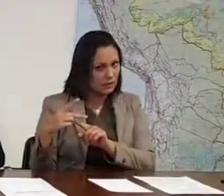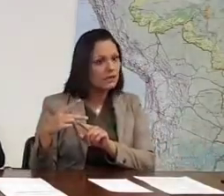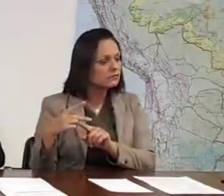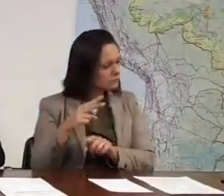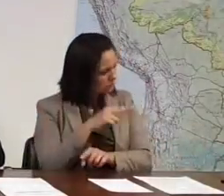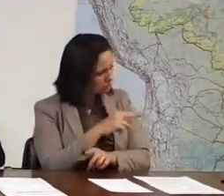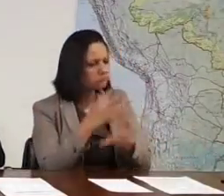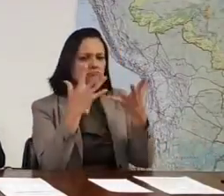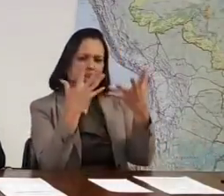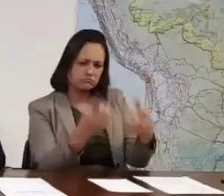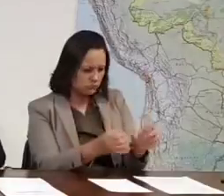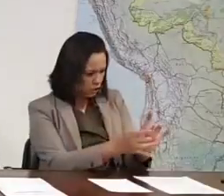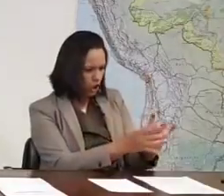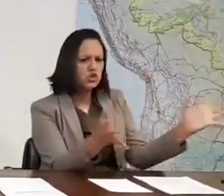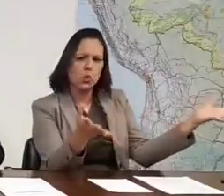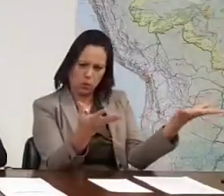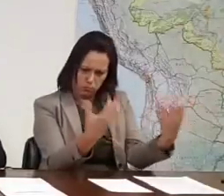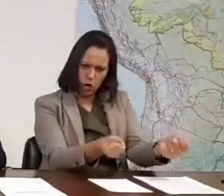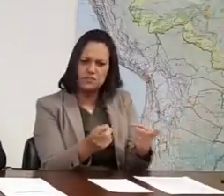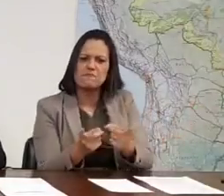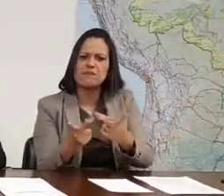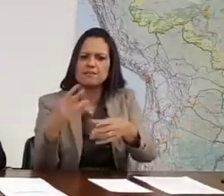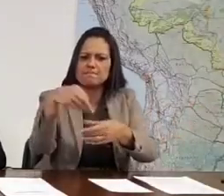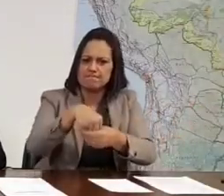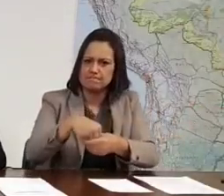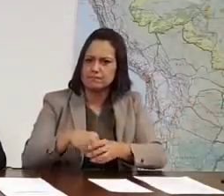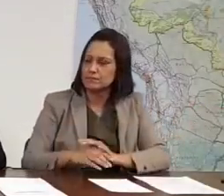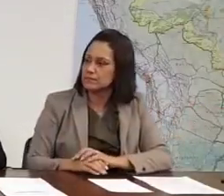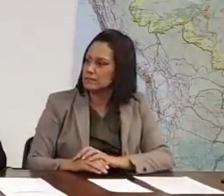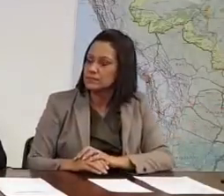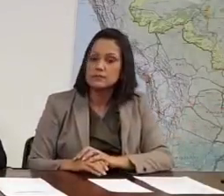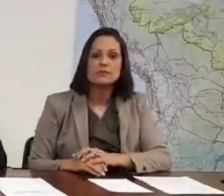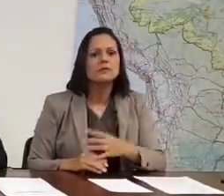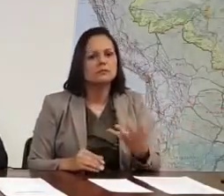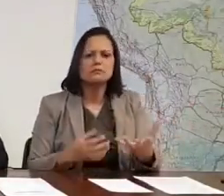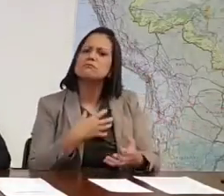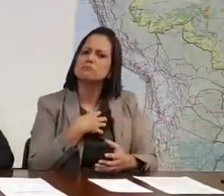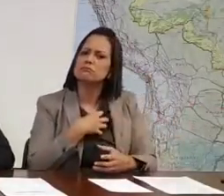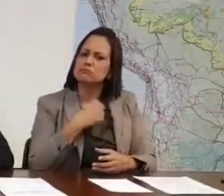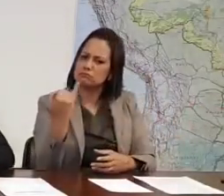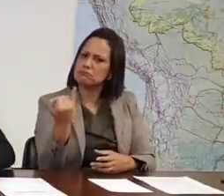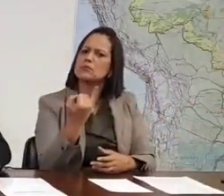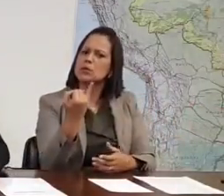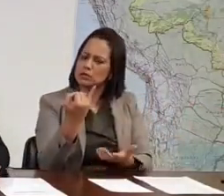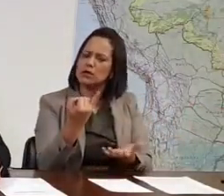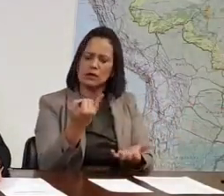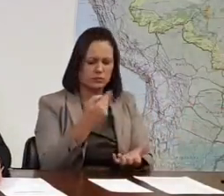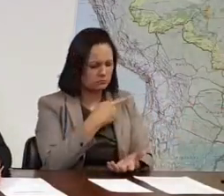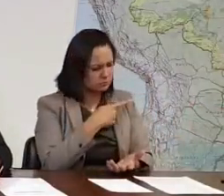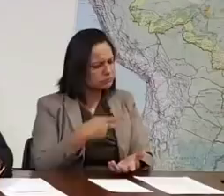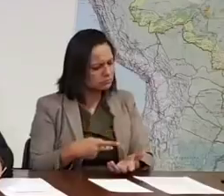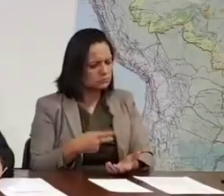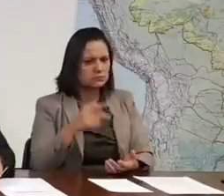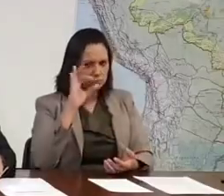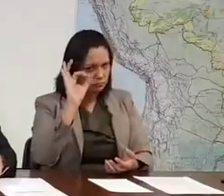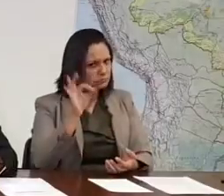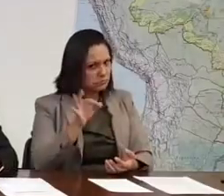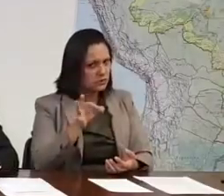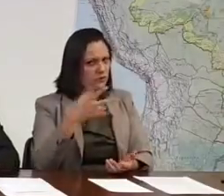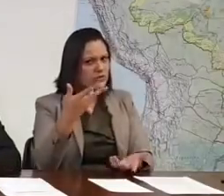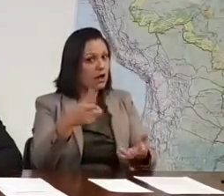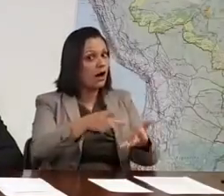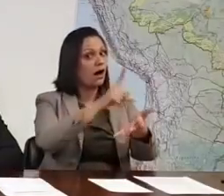atendeu. Exatamente. Quer falar alguma coisa rapidinho da SNP? Eu acho que é muito importante, presidente, que desde a